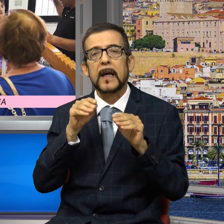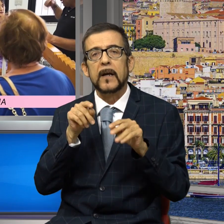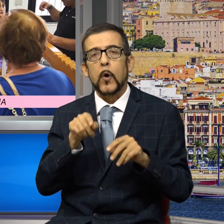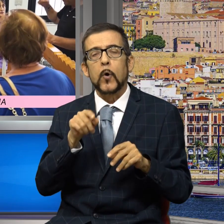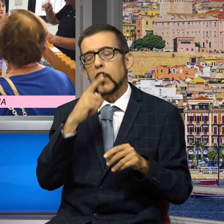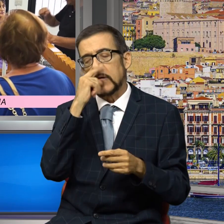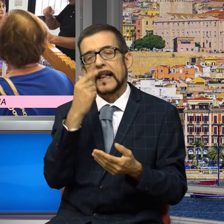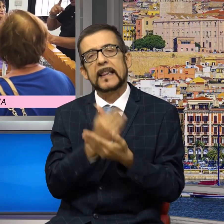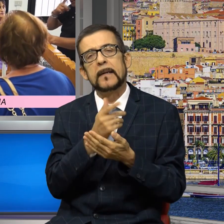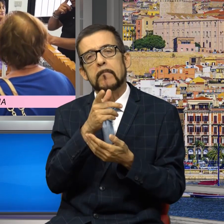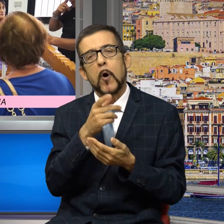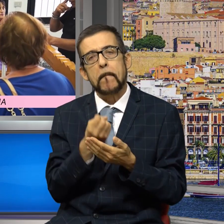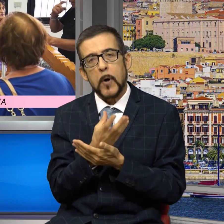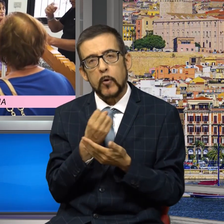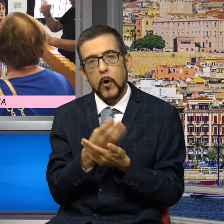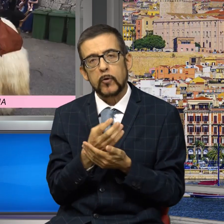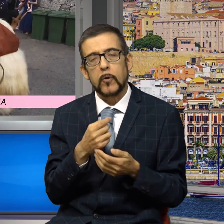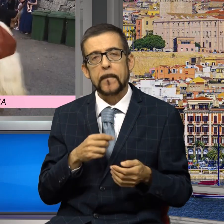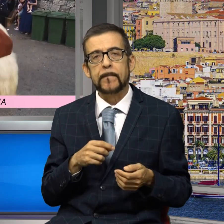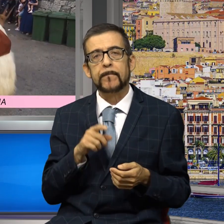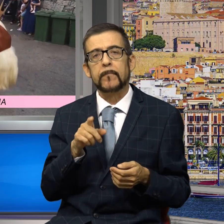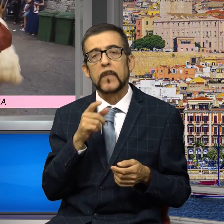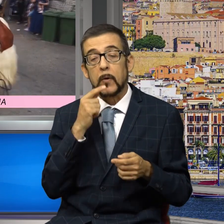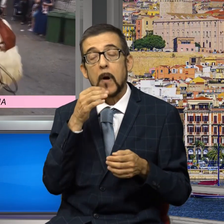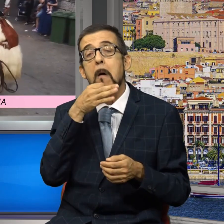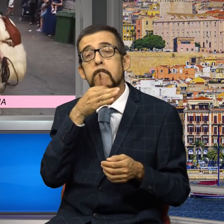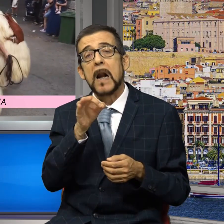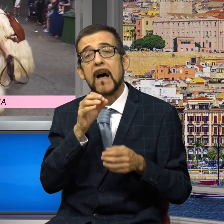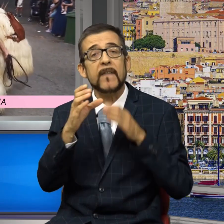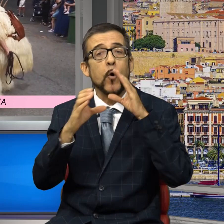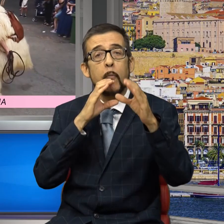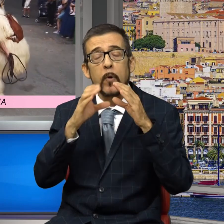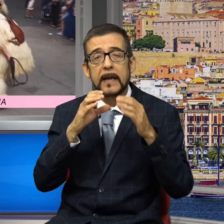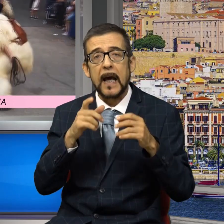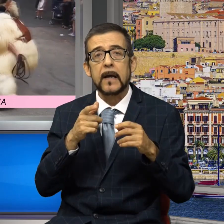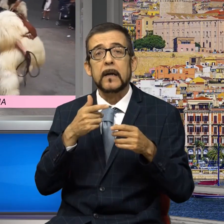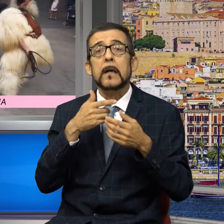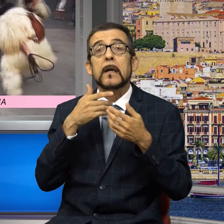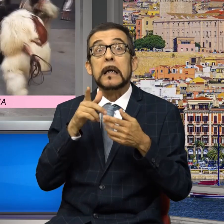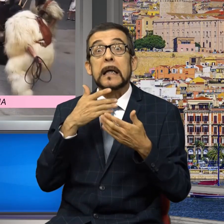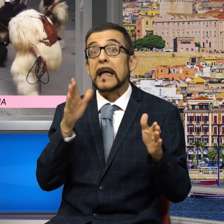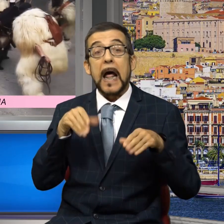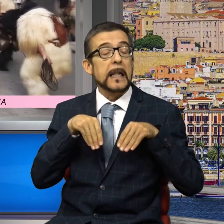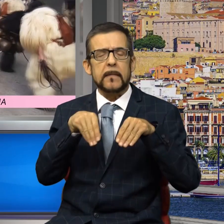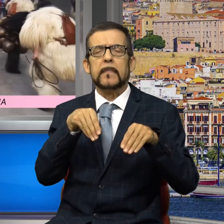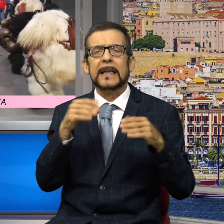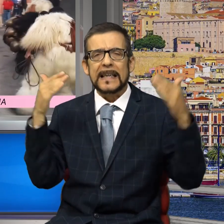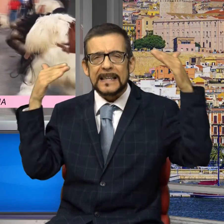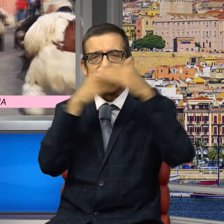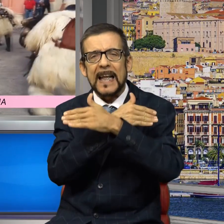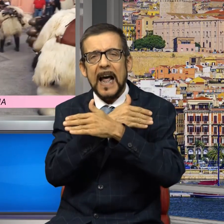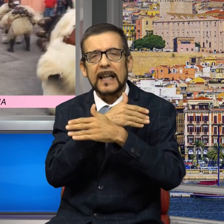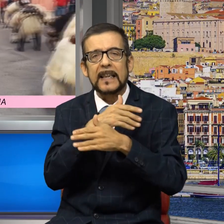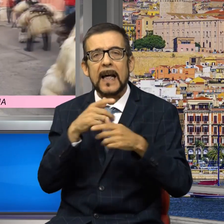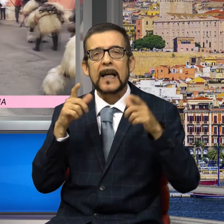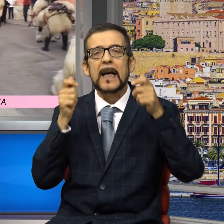tipologia di prodotto, ma dobbiamo essere bravi anche a comunicarlo e a proporlo. Grandi protagoniste della serata conclusiva sono state le maschere